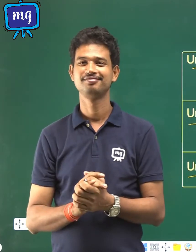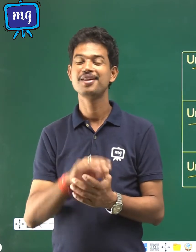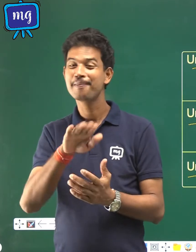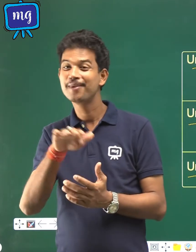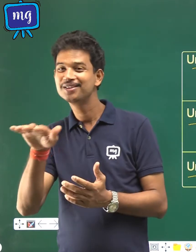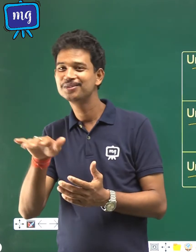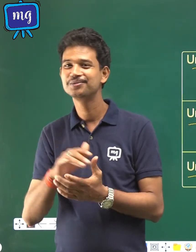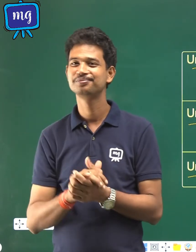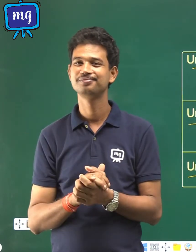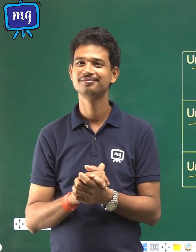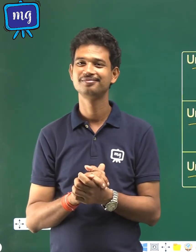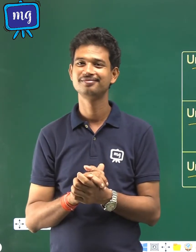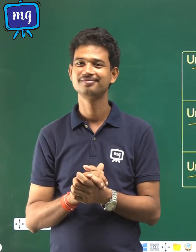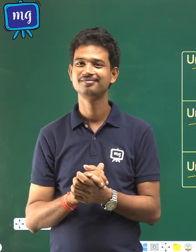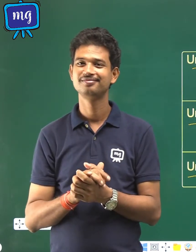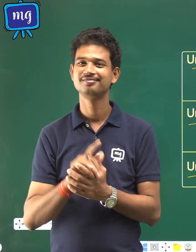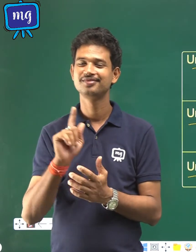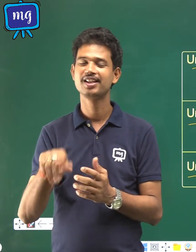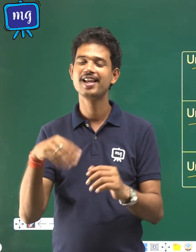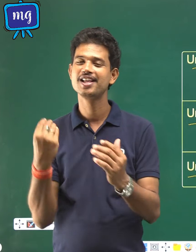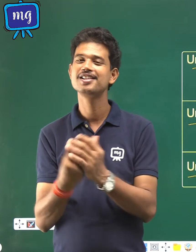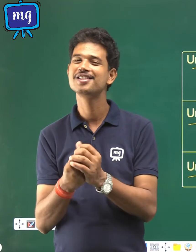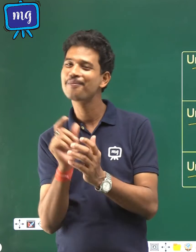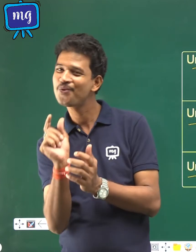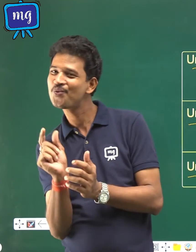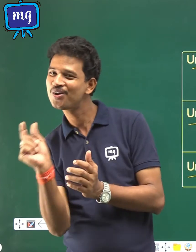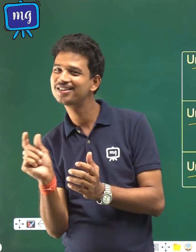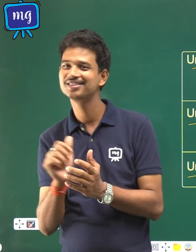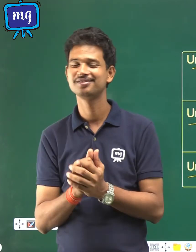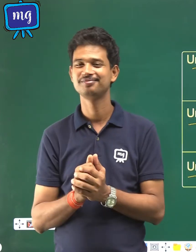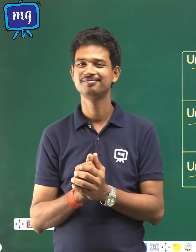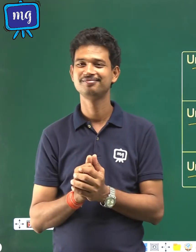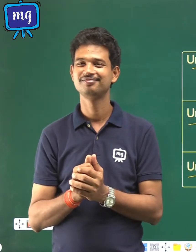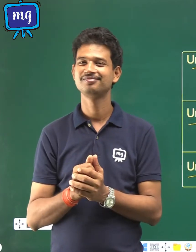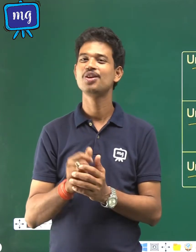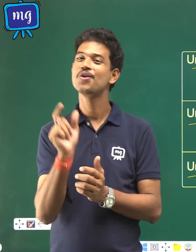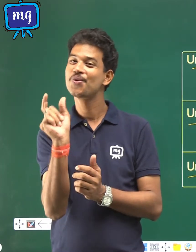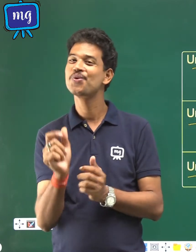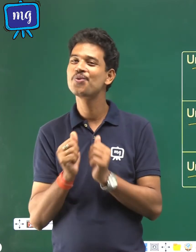बच्चों, ये सब वर्ड्स U से